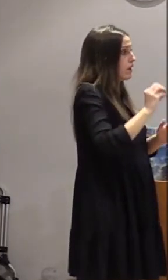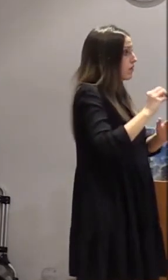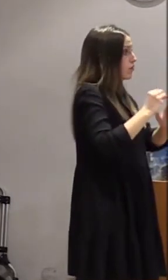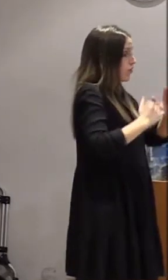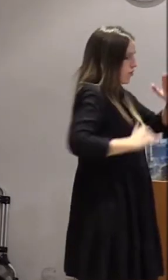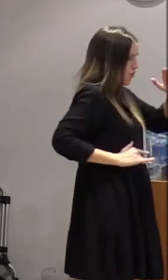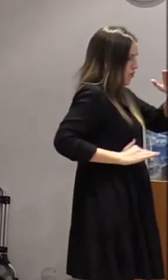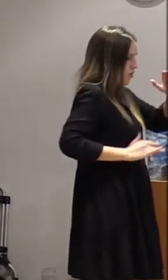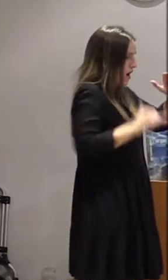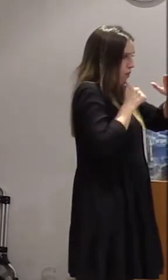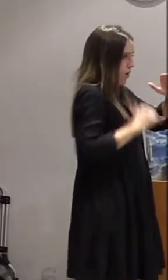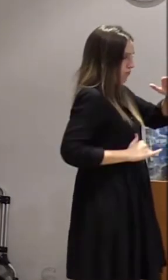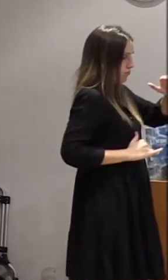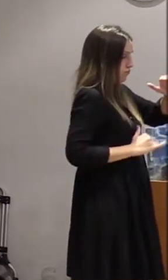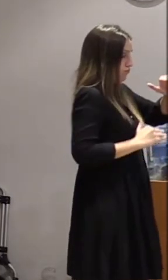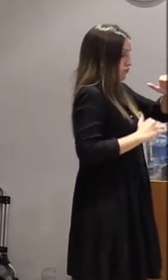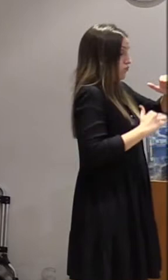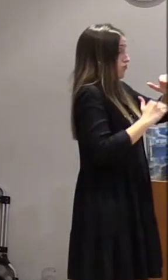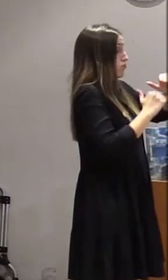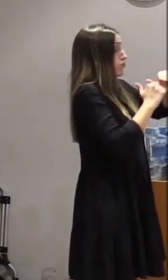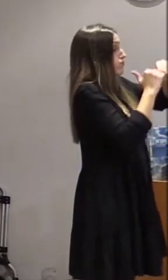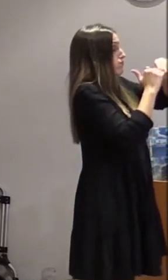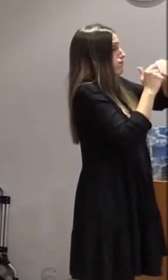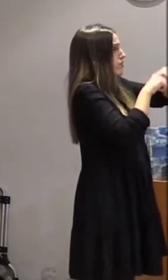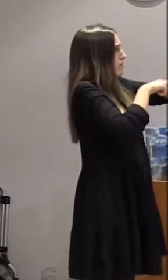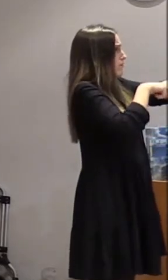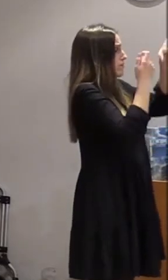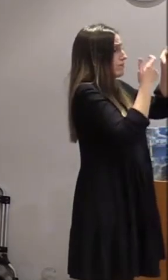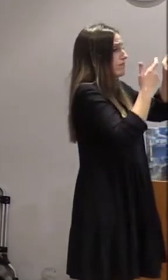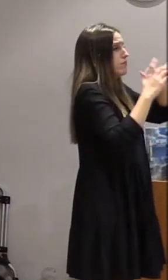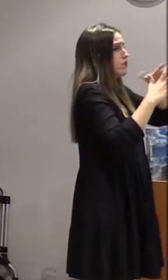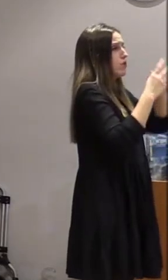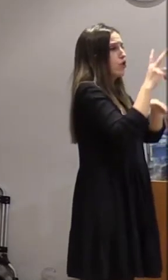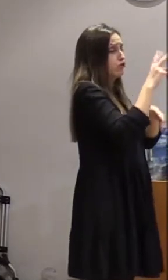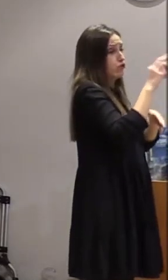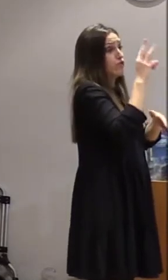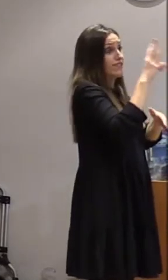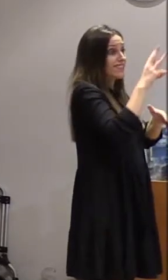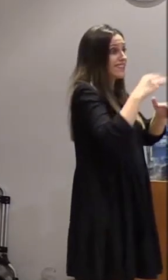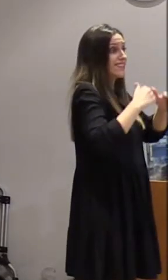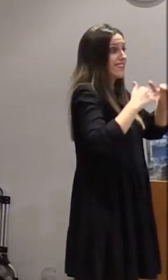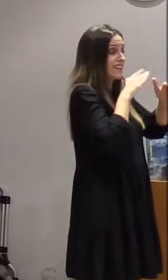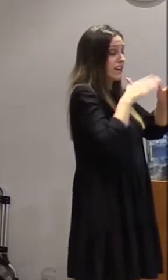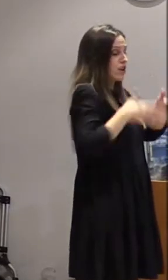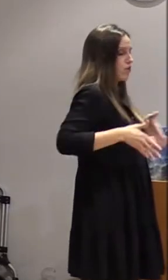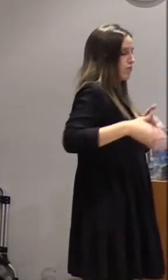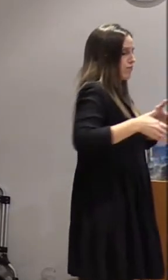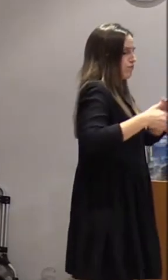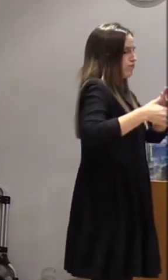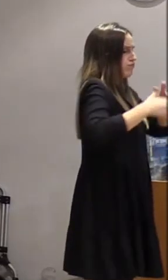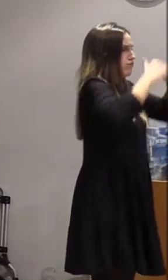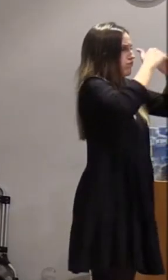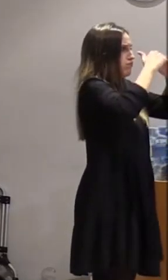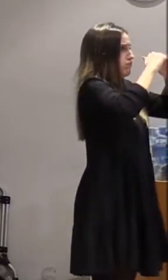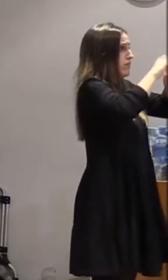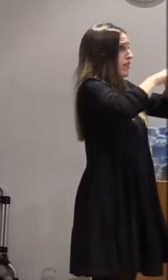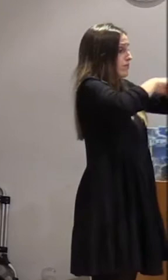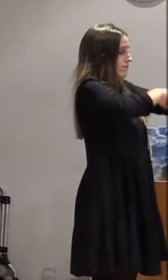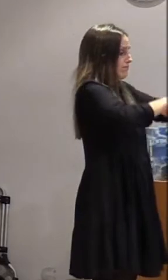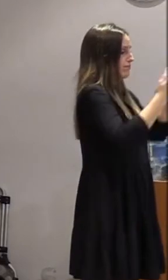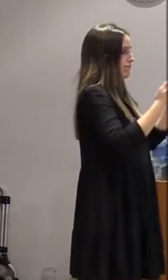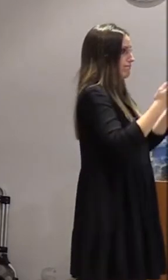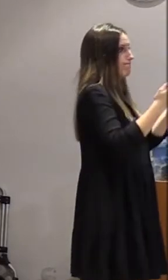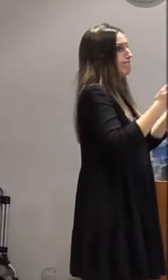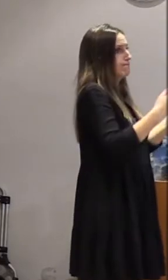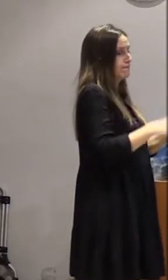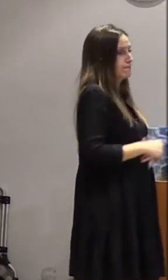grandes riadas, es decir, que fue la sucesión de 2 o 3 grandes riadas las que consiguieron derrumbar el ojo central